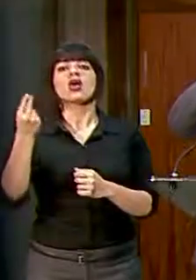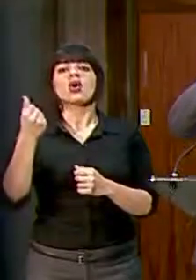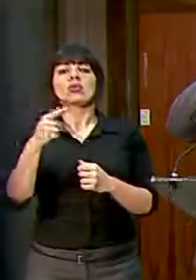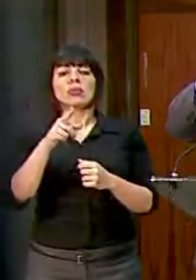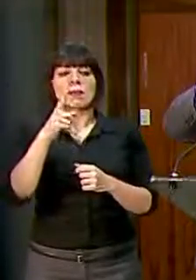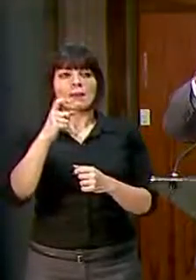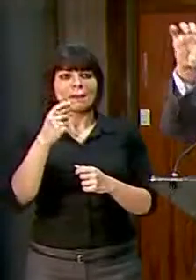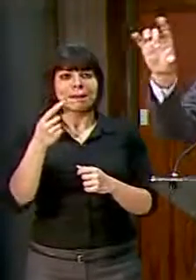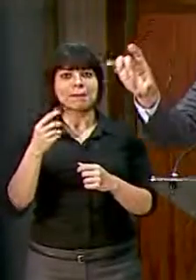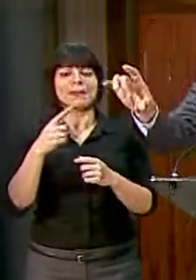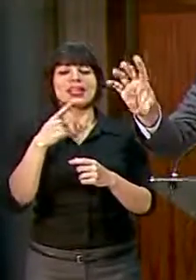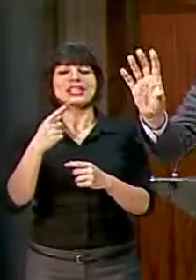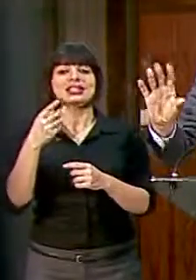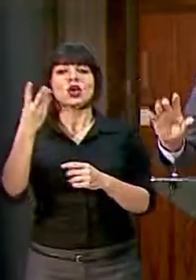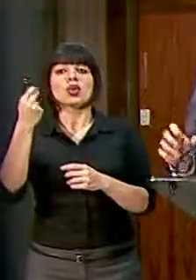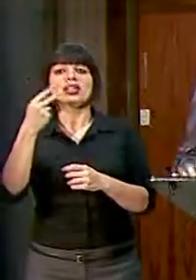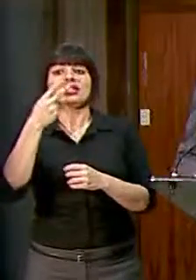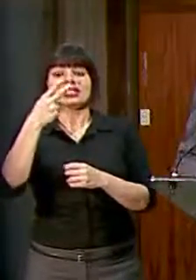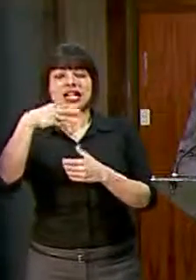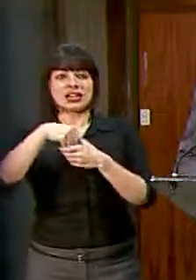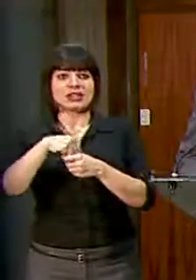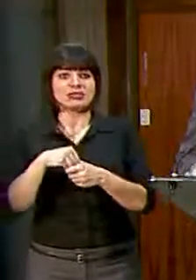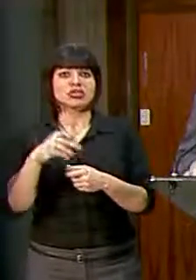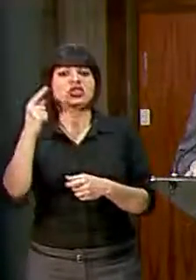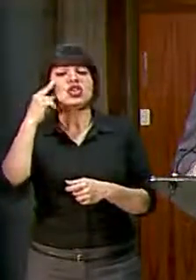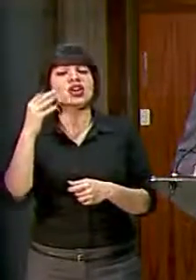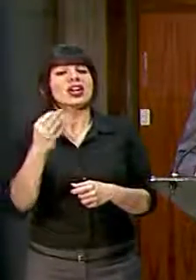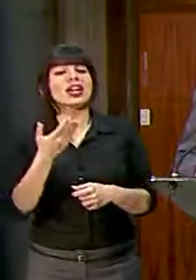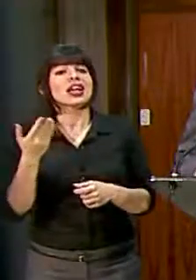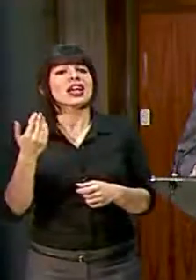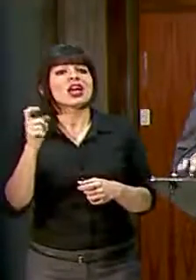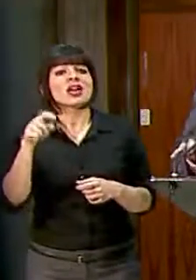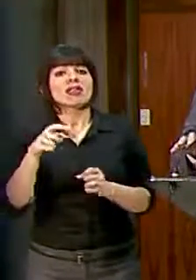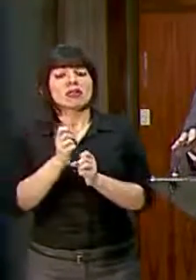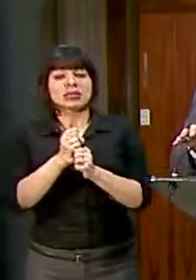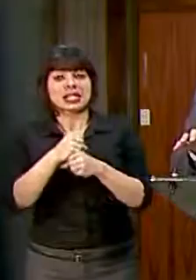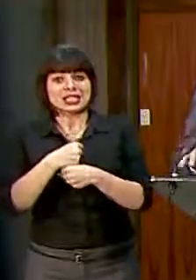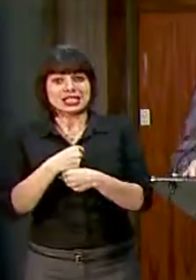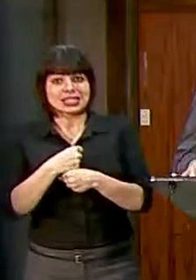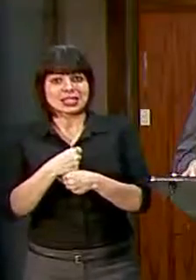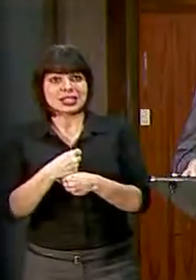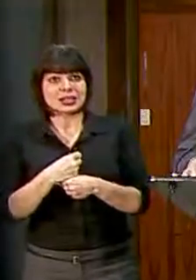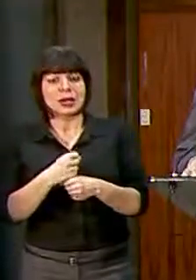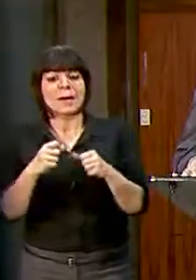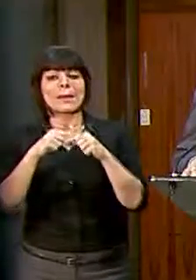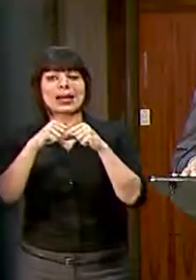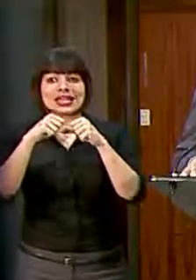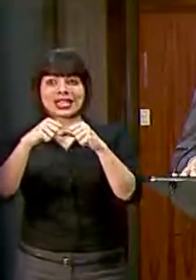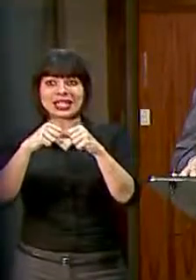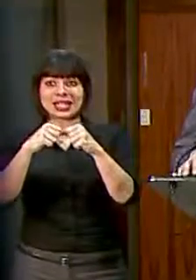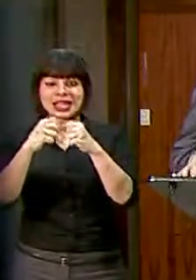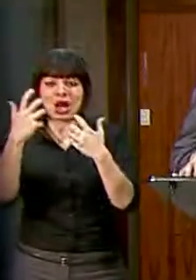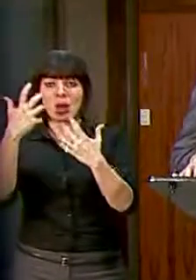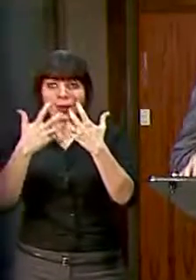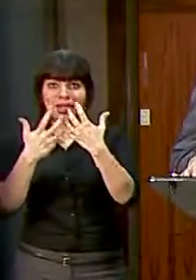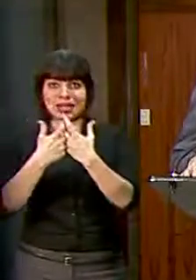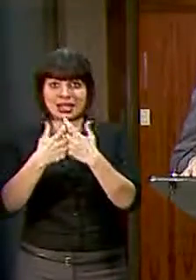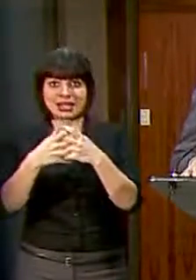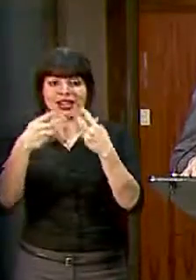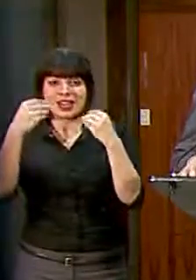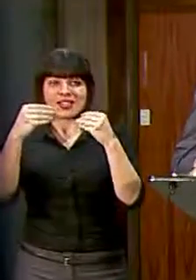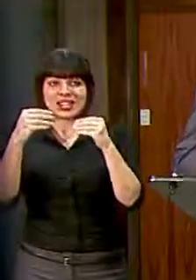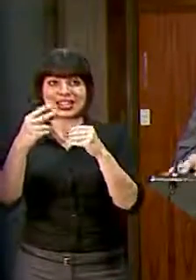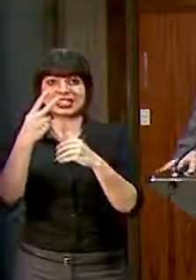bueno, usted se refería al número de cigarrillos. No, yo creo que lo que tenemos que hacer es hacer, mantener la compatibilidad del régimen de